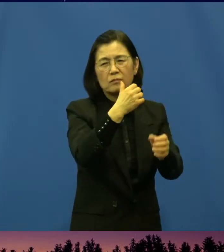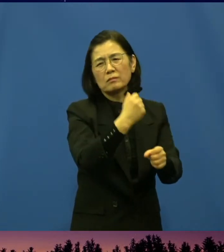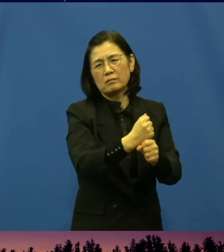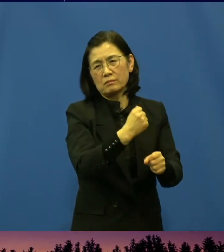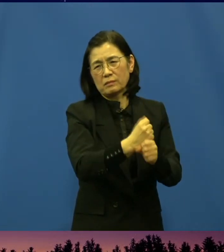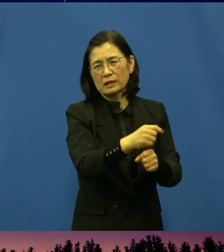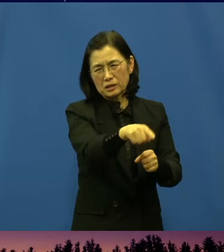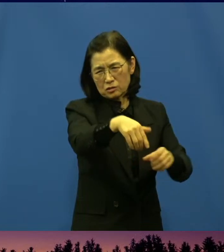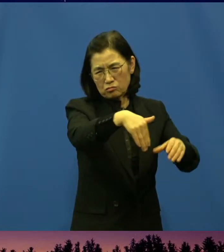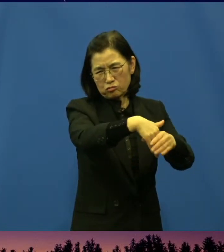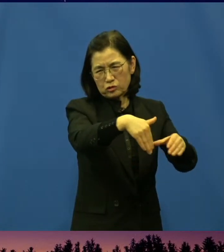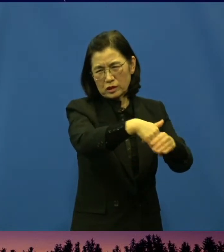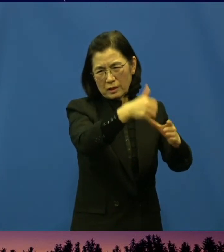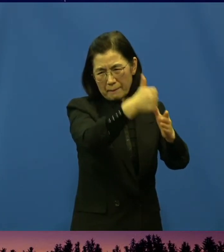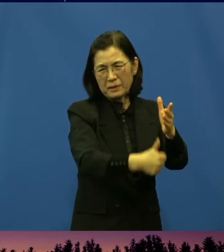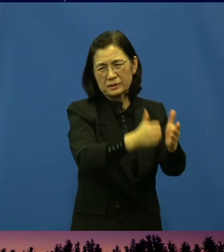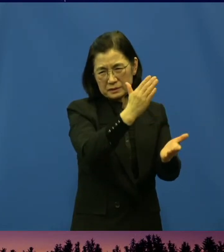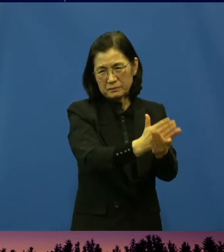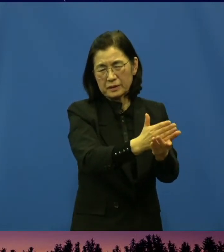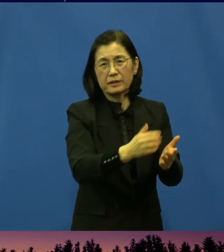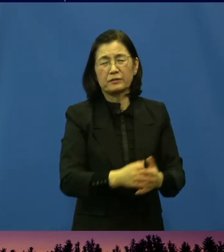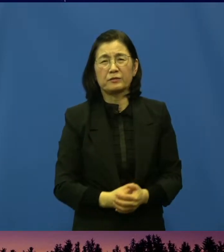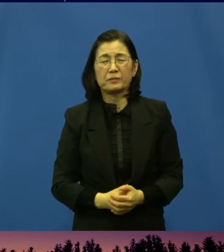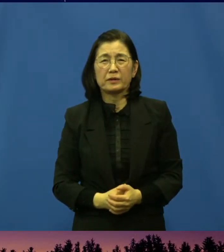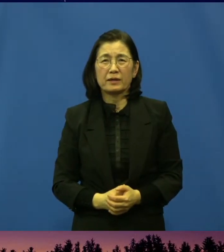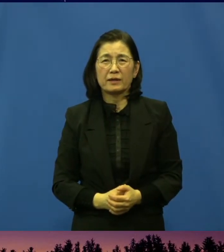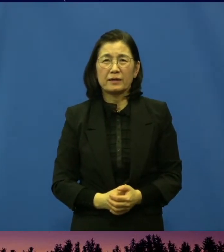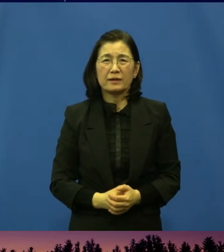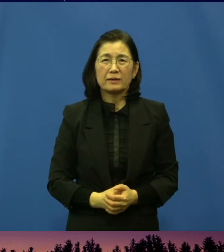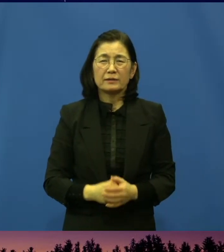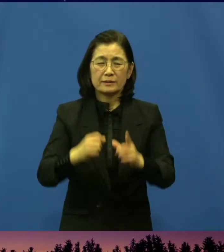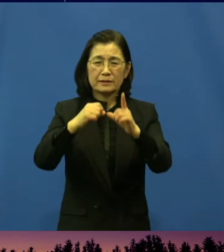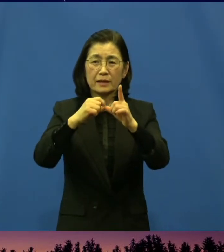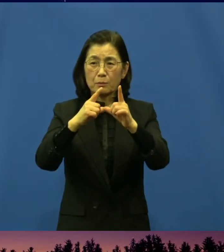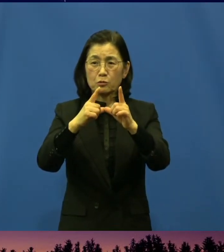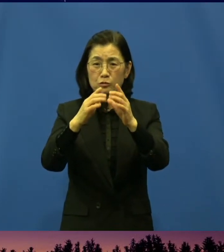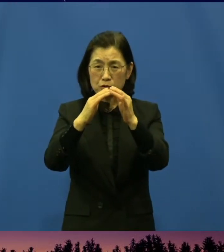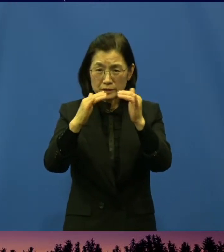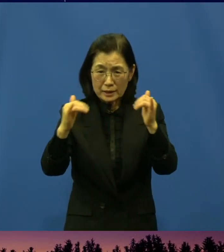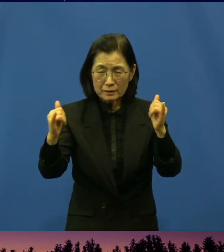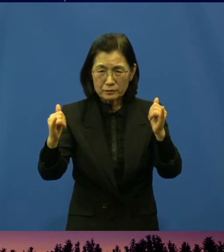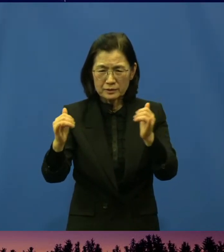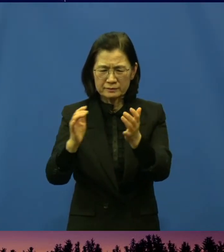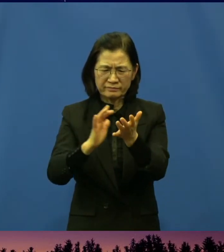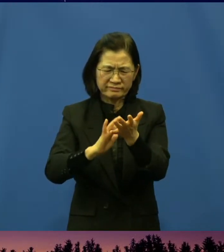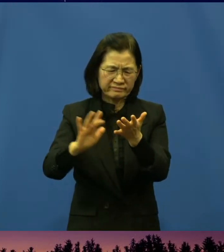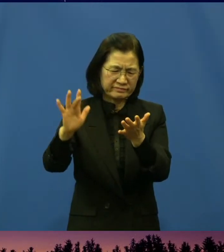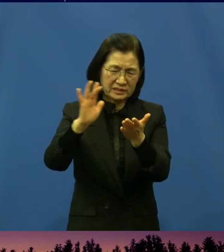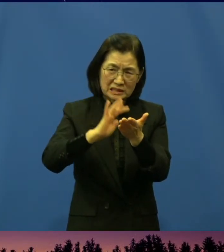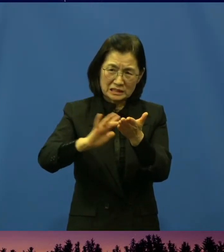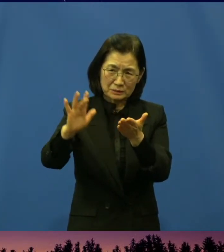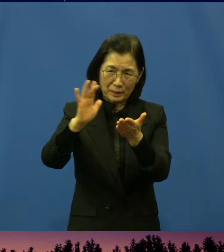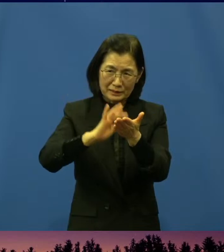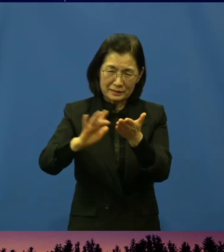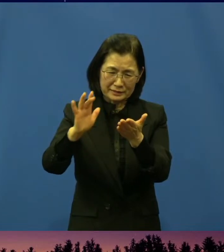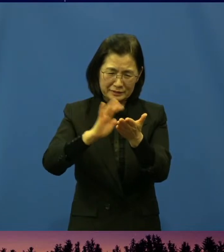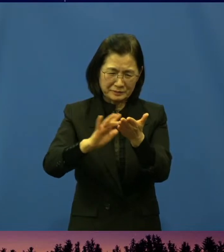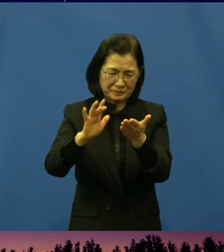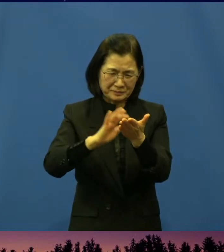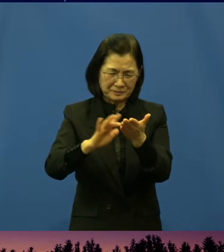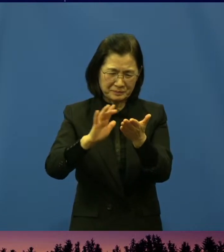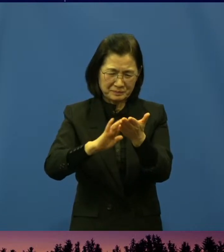그래서 우리는 대부분의 오늘에 사는 사람들은 스마트폰을 가지고 난 이후부터는 우리는 이 정보 소비자들이에요.